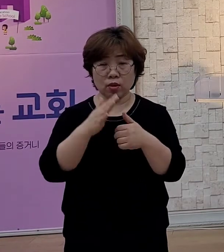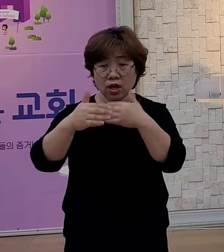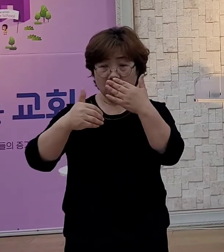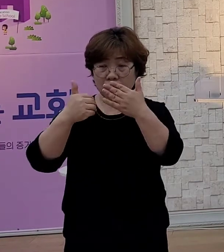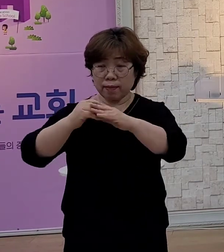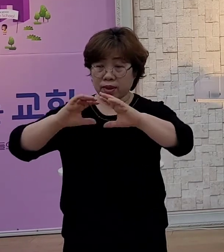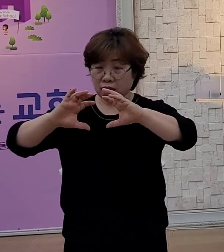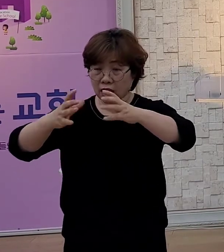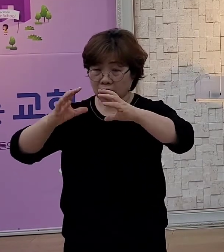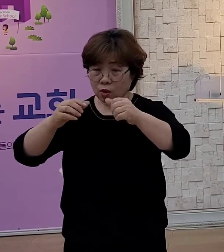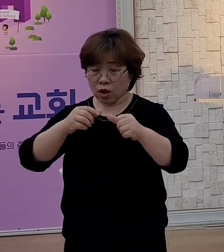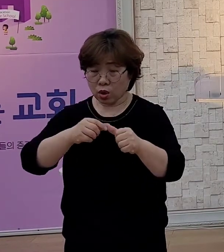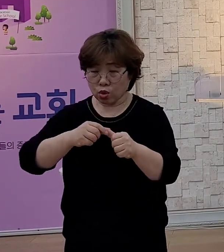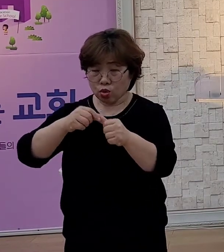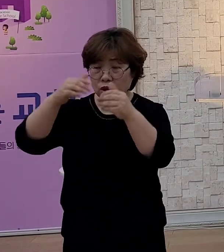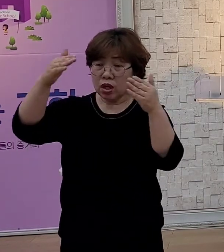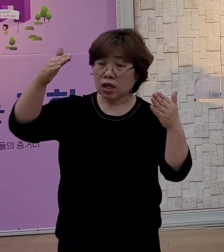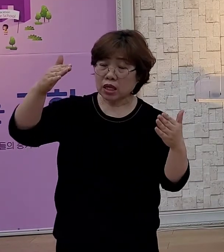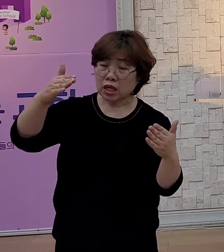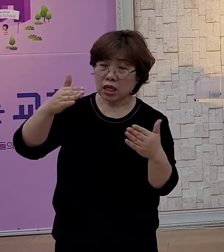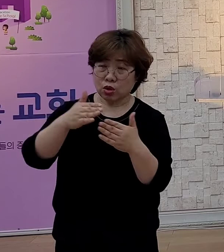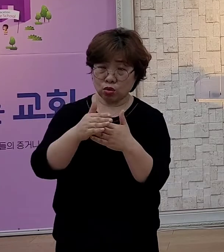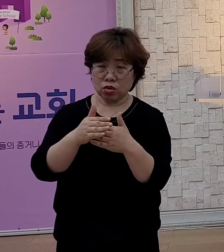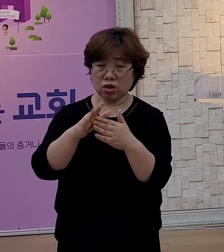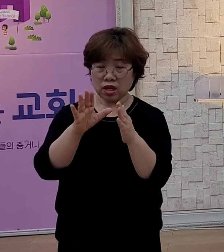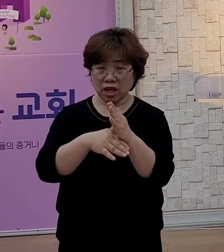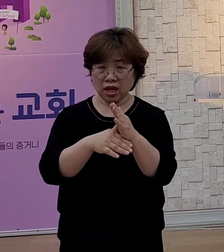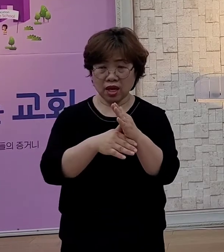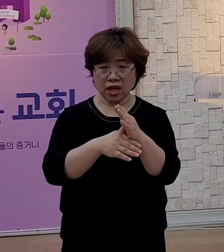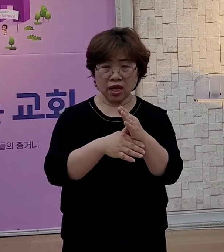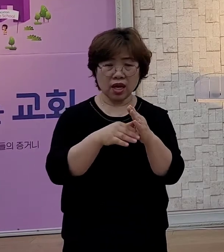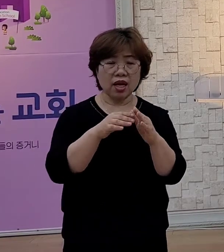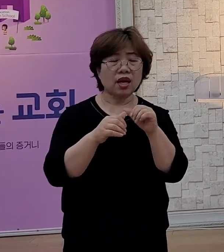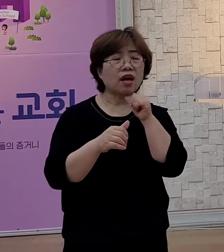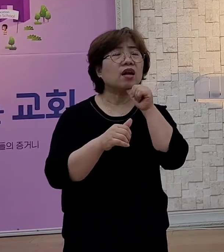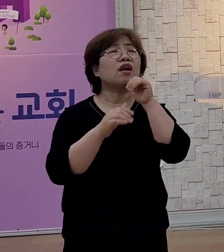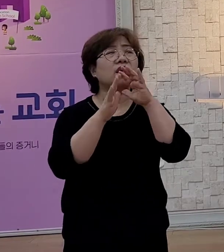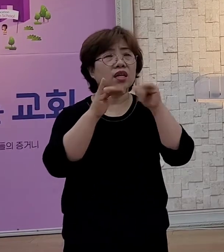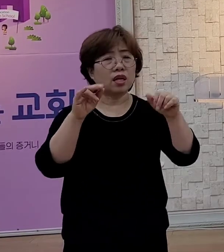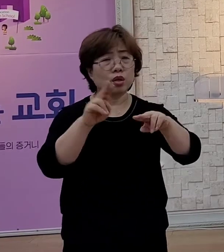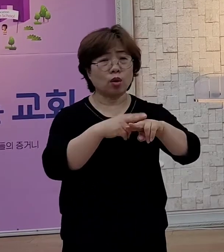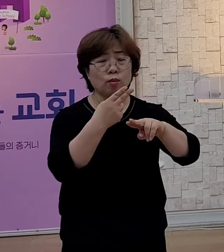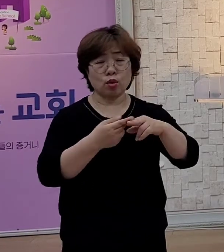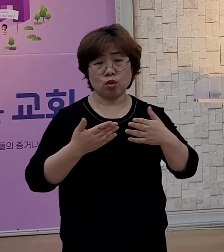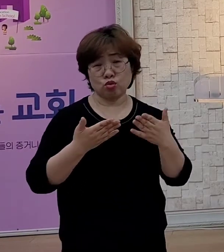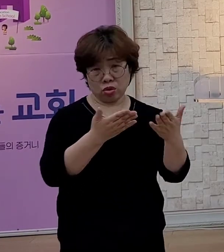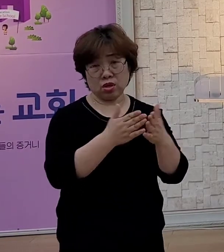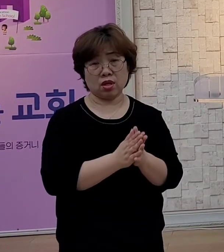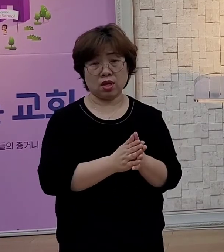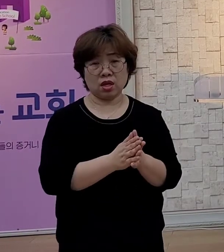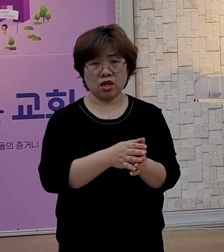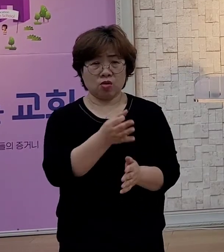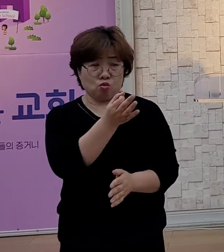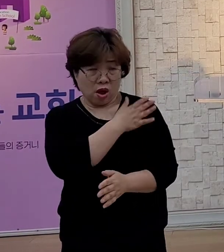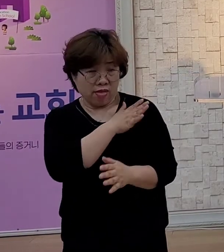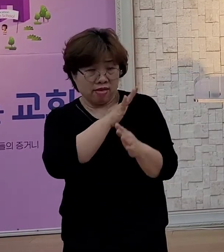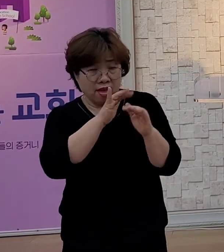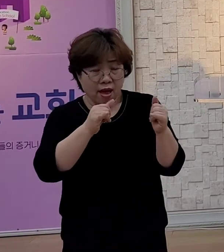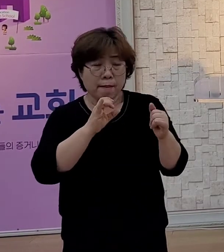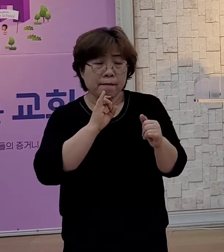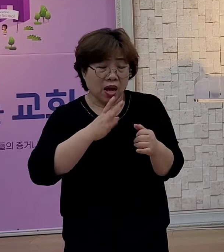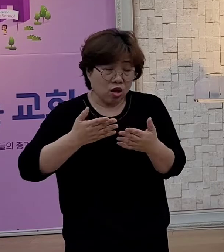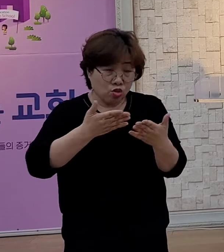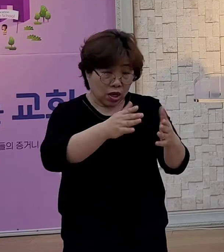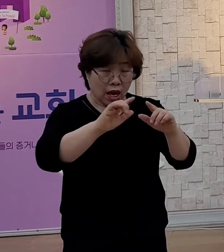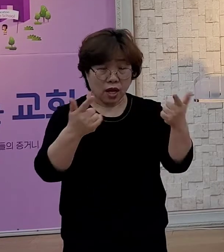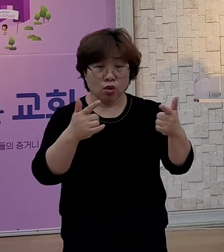나라와 구원을 이 가난한 자들에게도 선물로 주셨다. 부한 자, 있는 자, 가진 자에게만 주신 것이